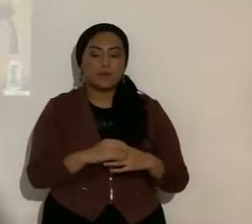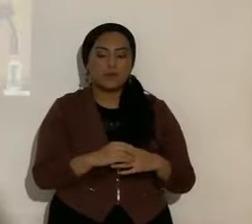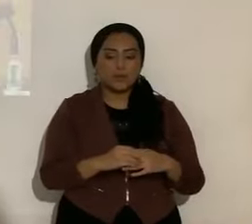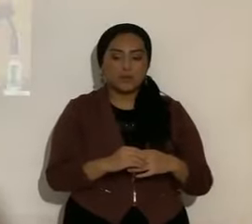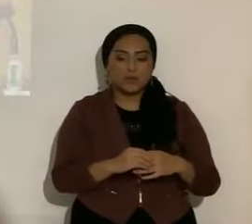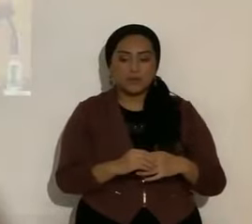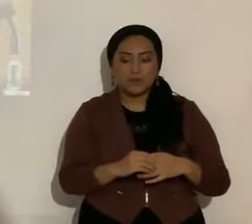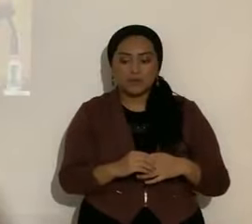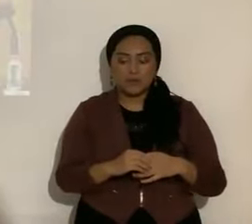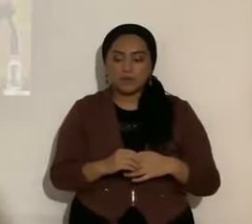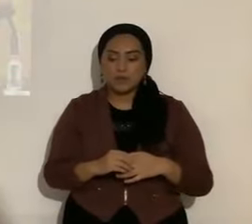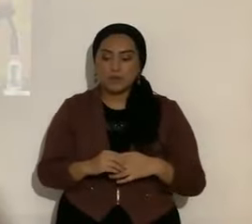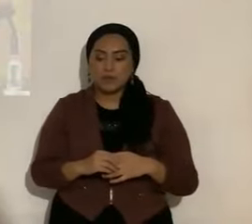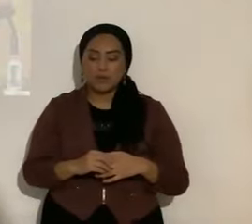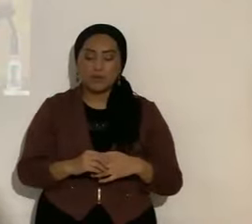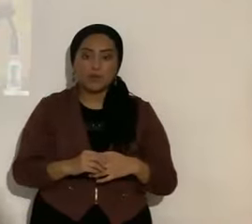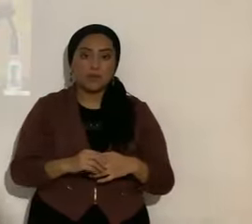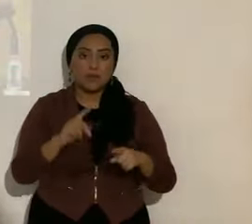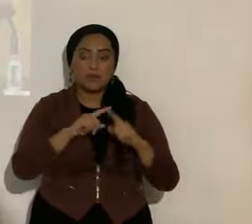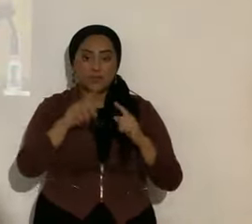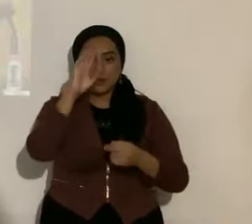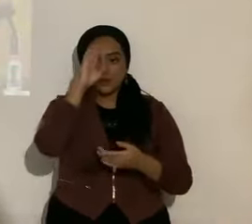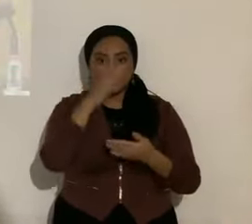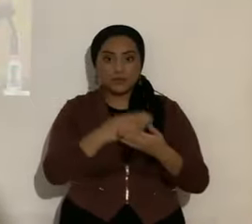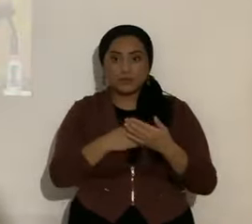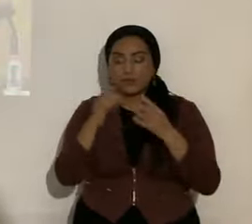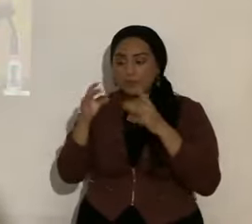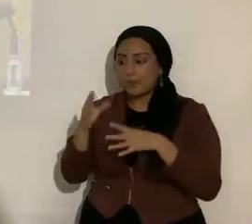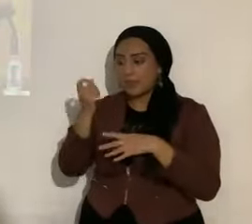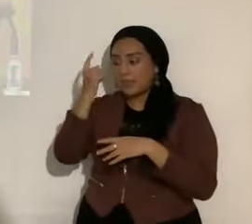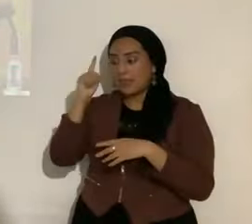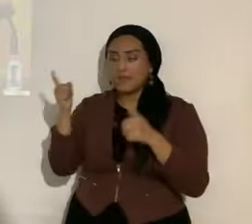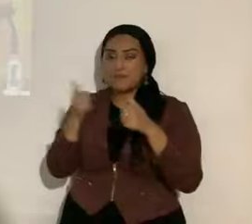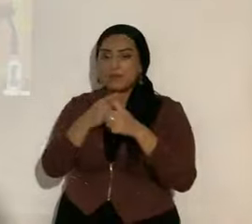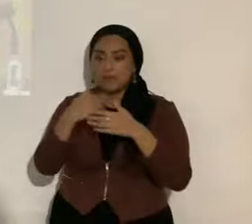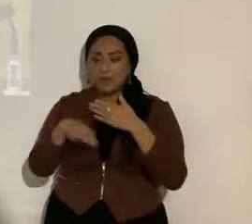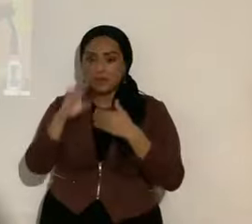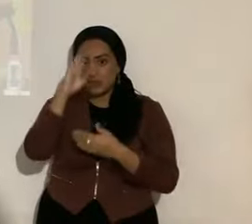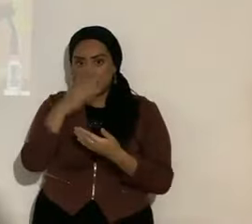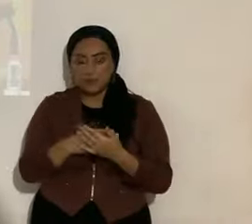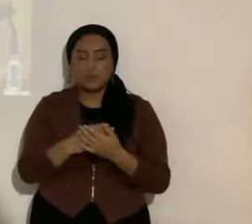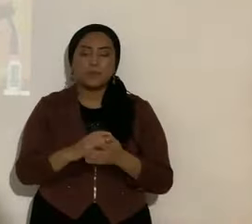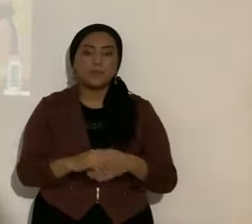21:17. Mas al hijo de la aborrecida reconocerá como primogénito.